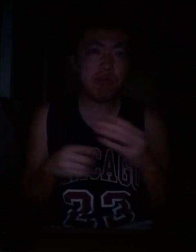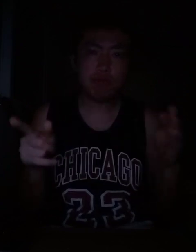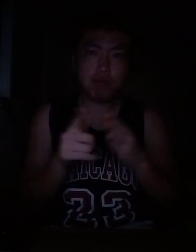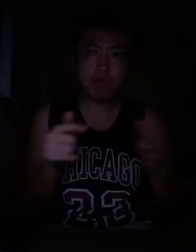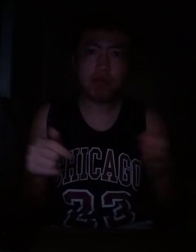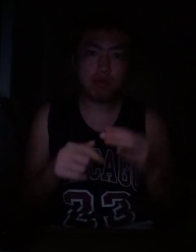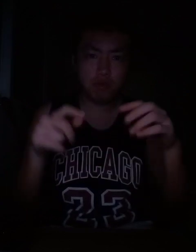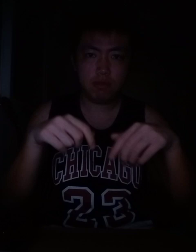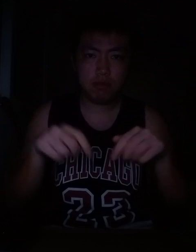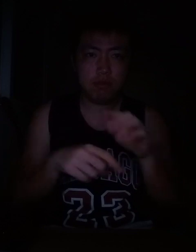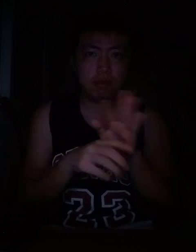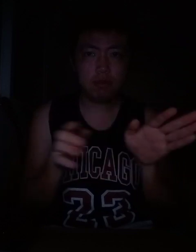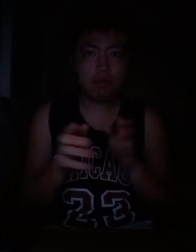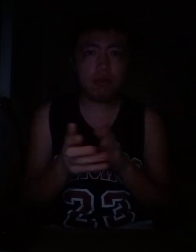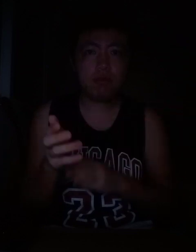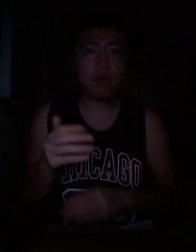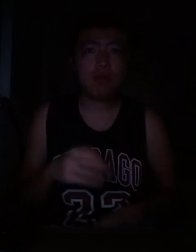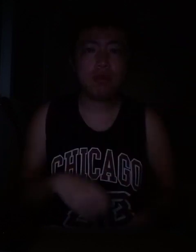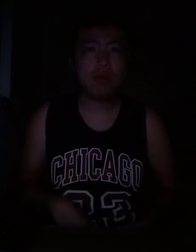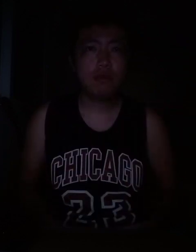지퍼를 내리라는 지시를 했던 것으로 확인됐습니다.